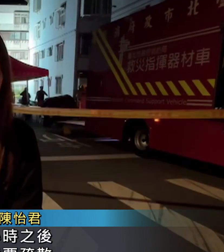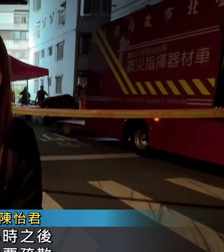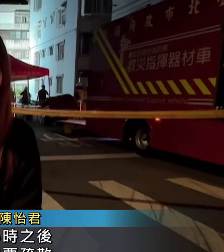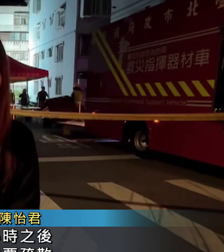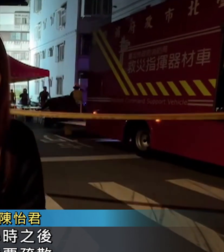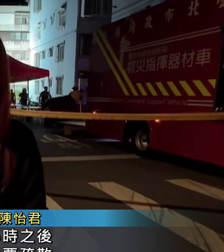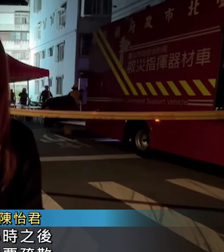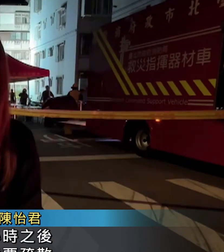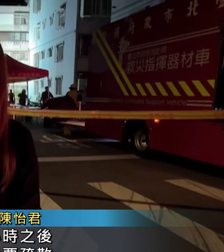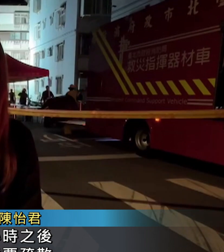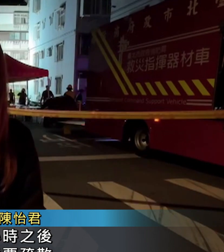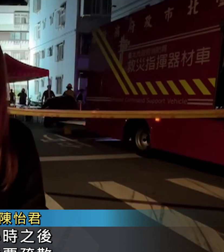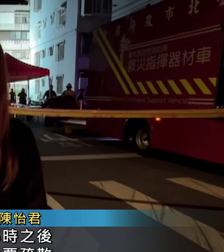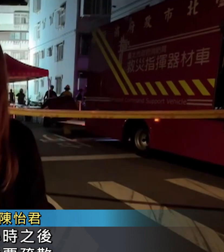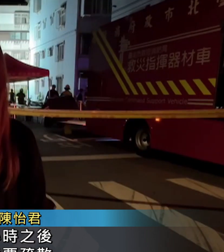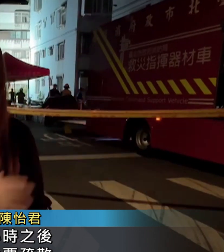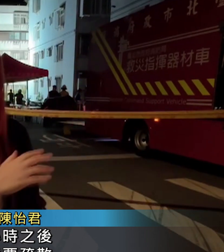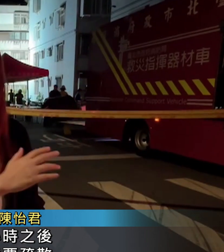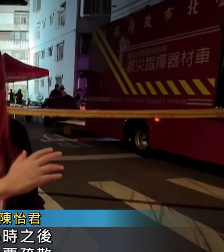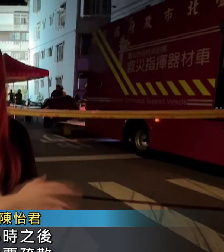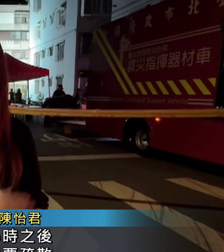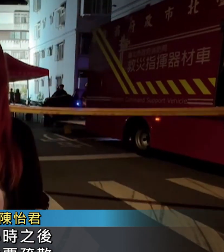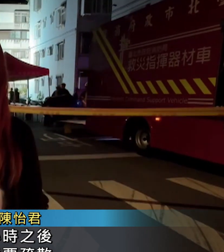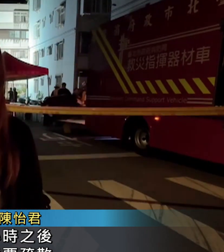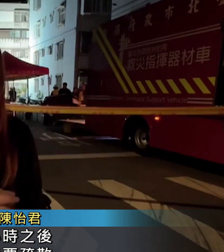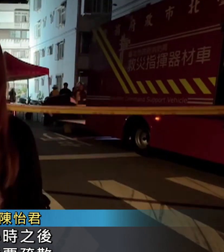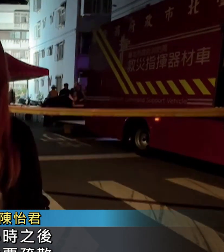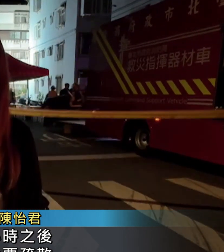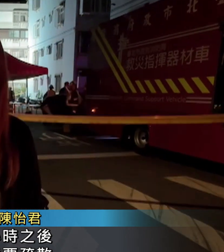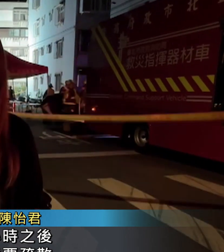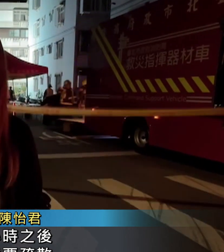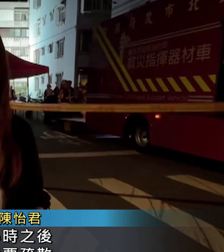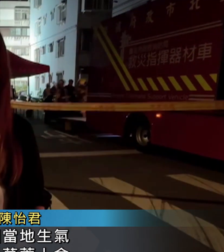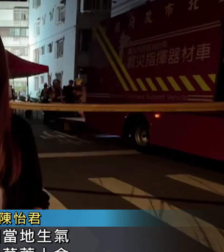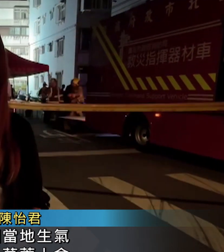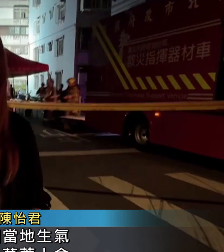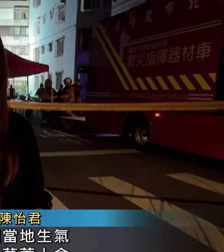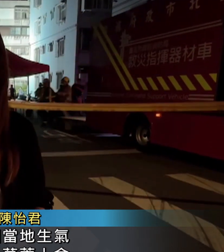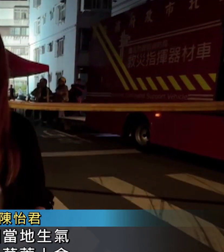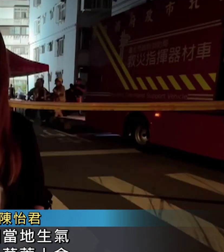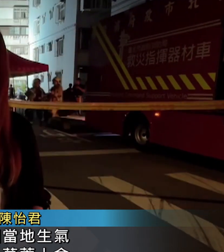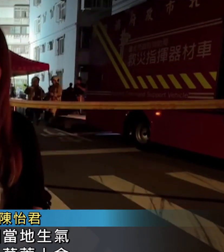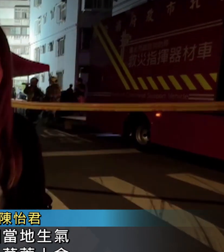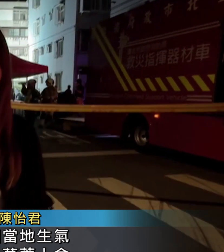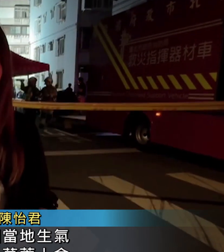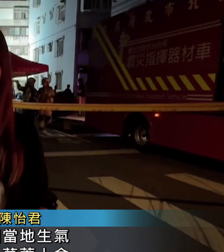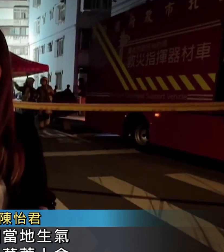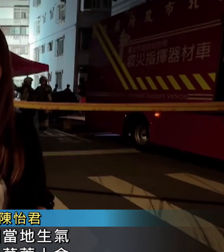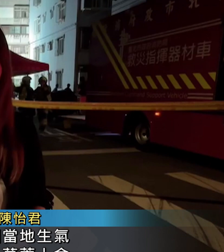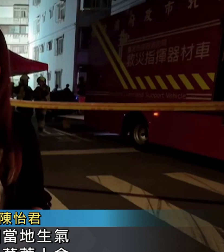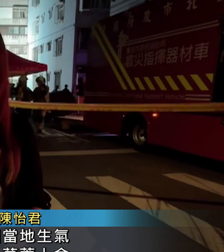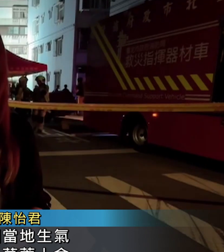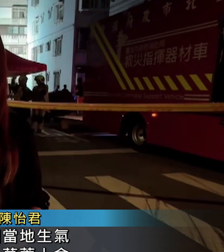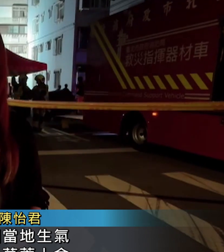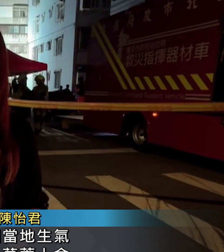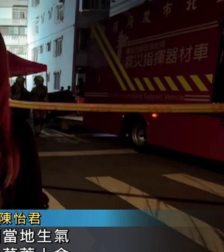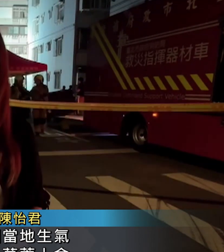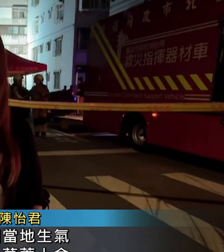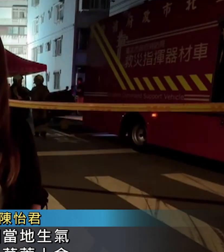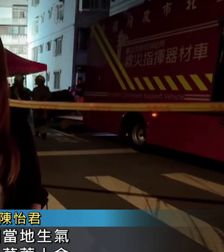了半个小时之后，才通知这边的住户要疏散，所以这里的住户相当的生气，认为他们简直就是草菅